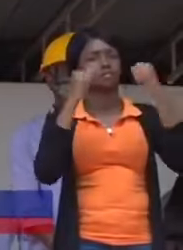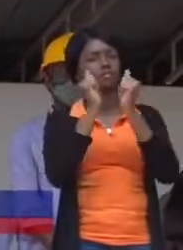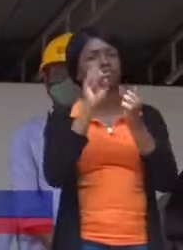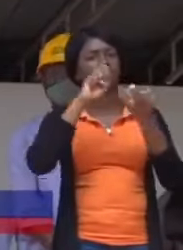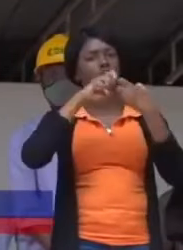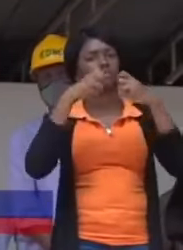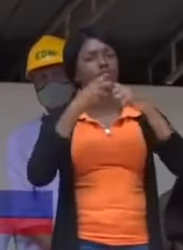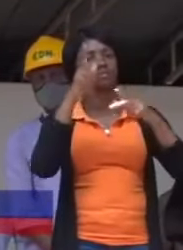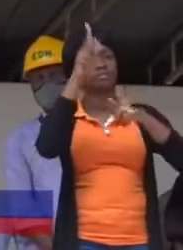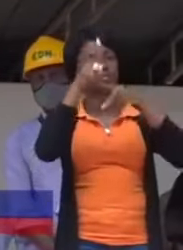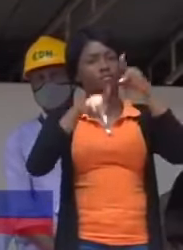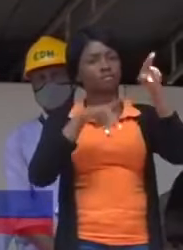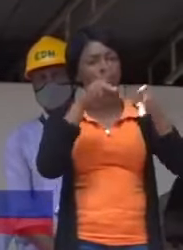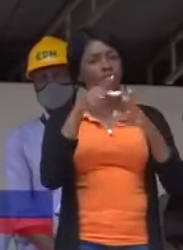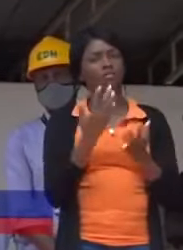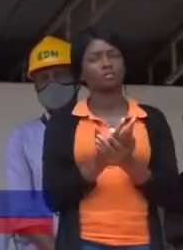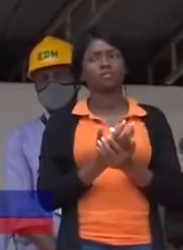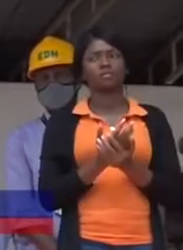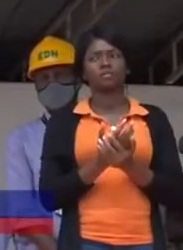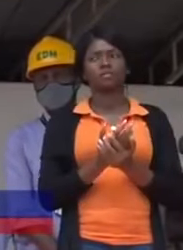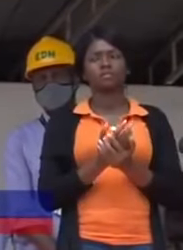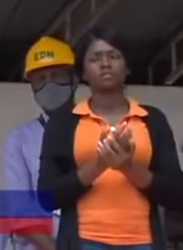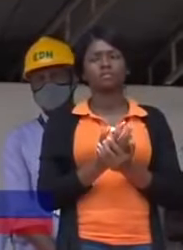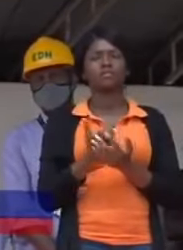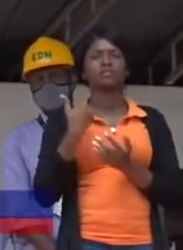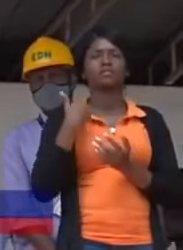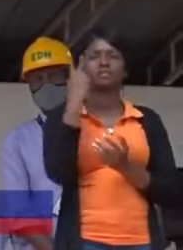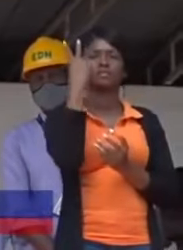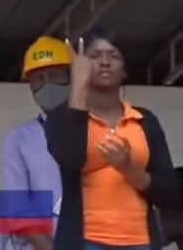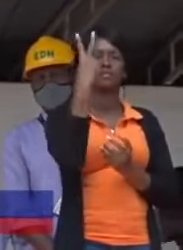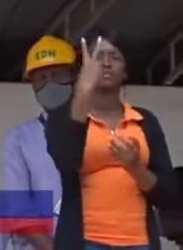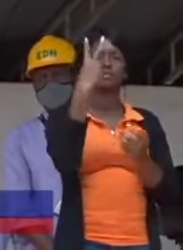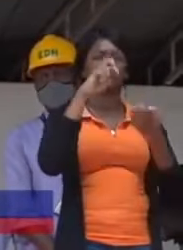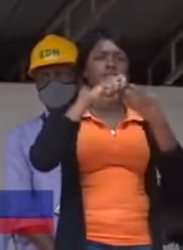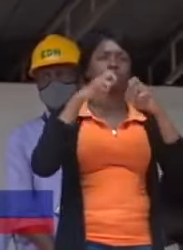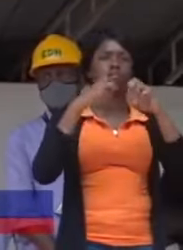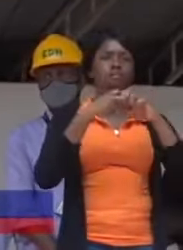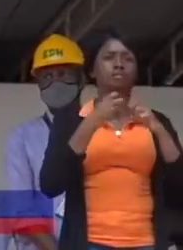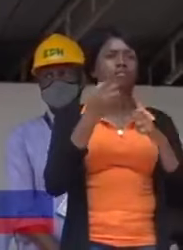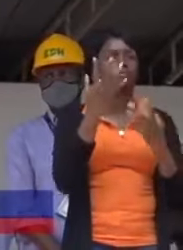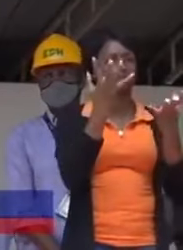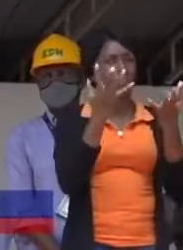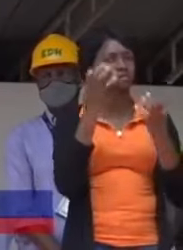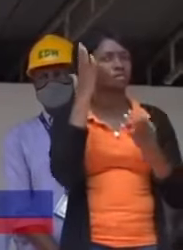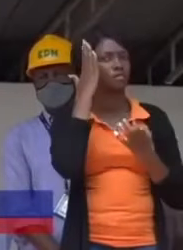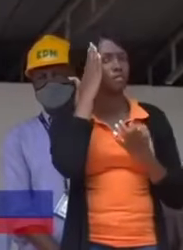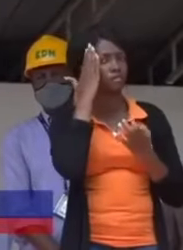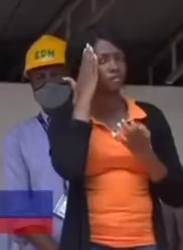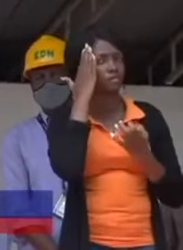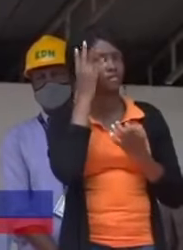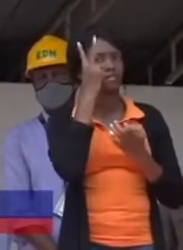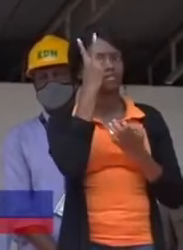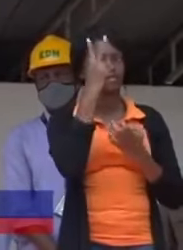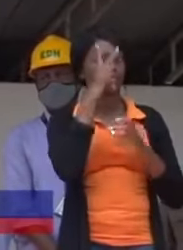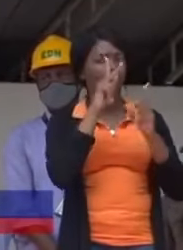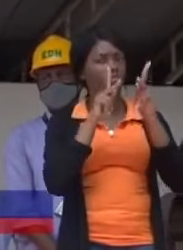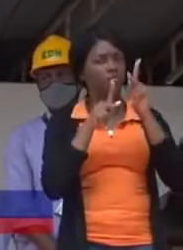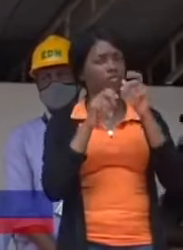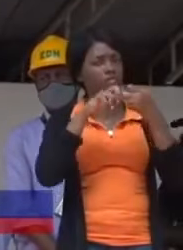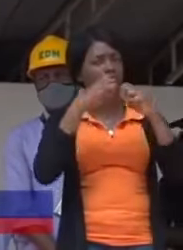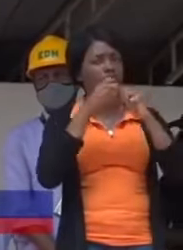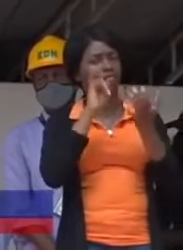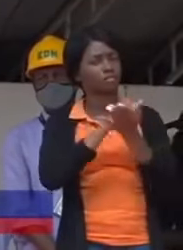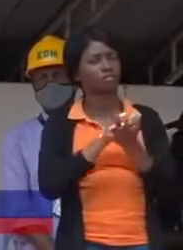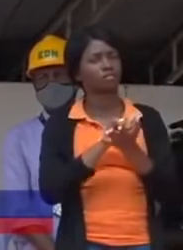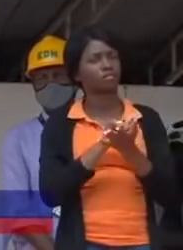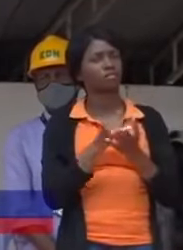là. Mais mon sérieux de bien, deux problèmes avant d'aller. Je voulais nous connaître ça. Deux problèmes ça yo,